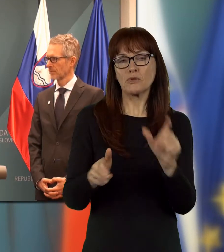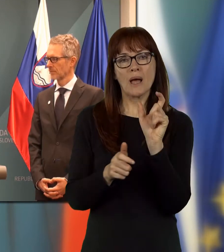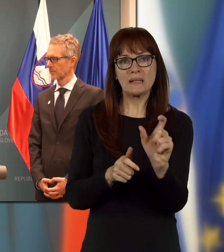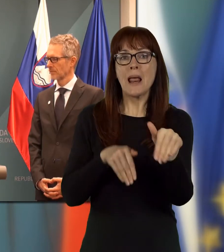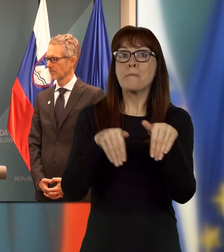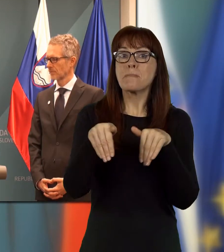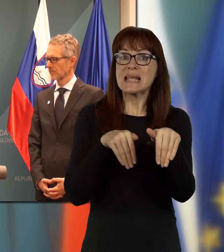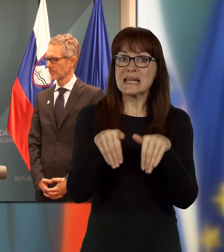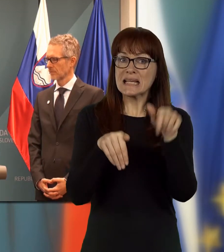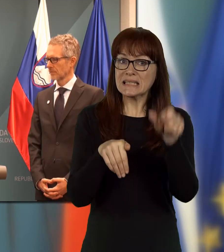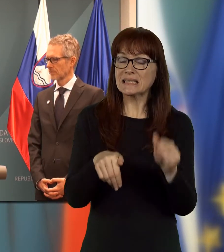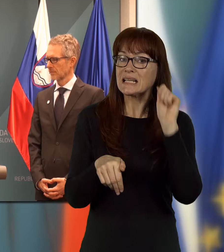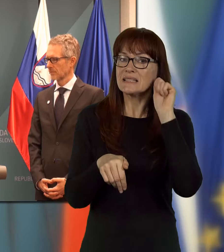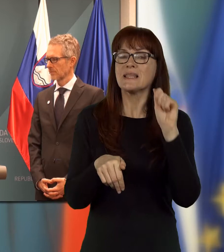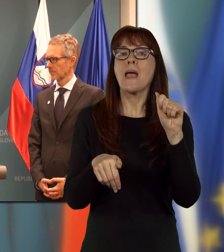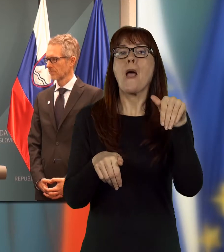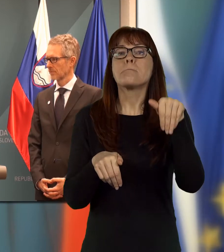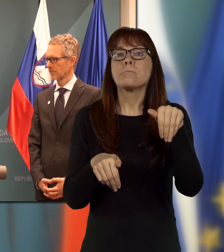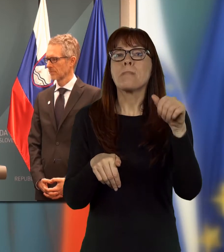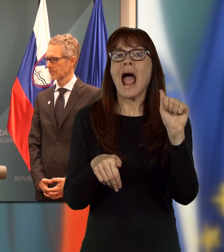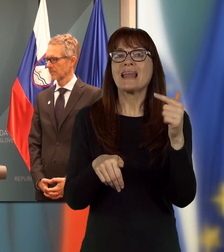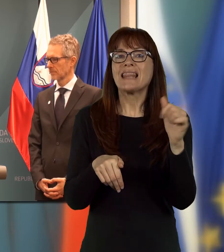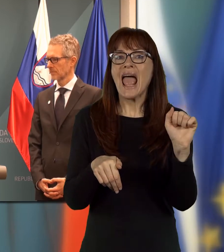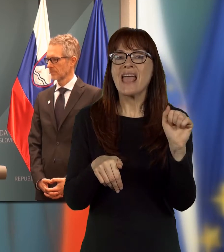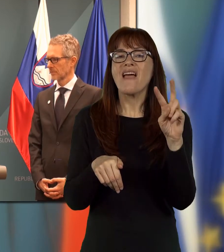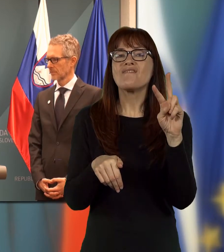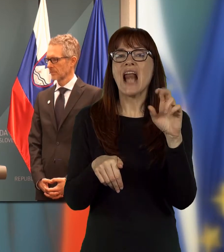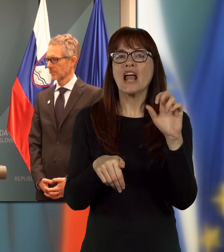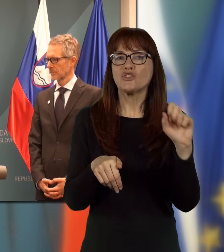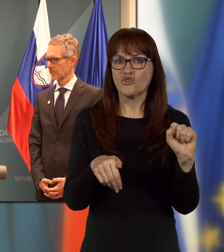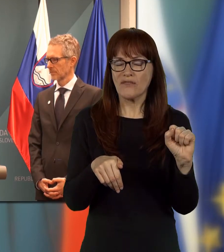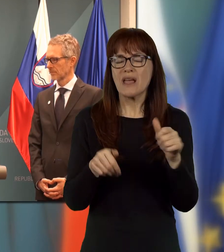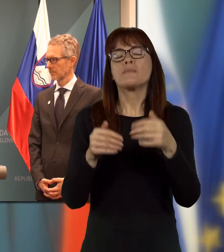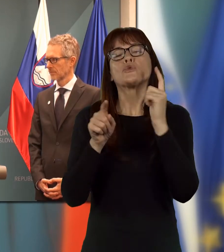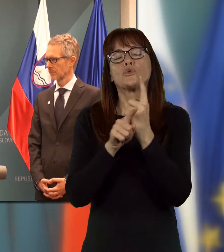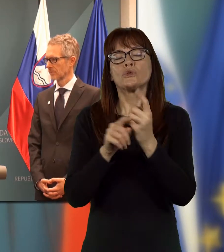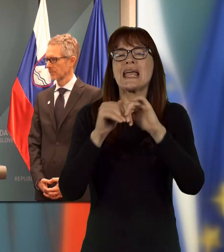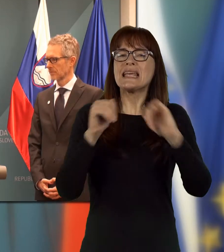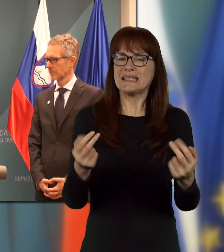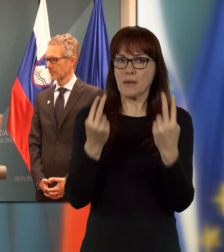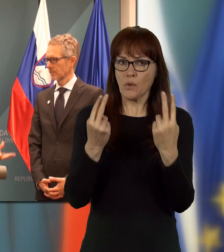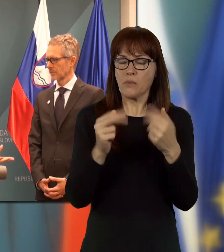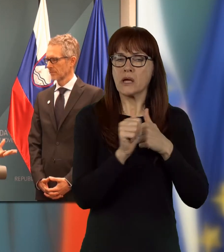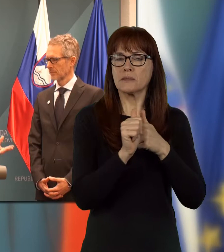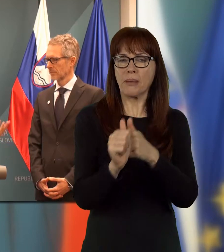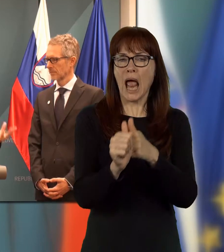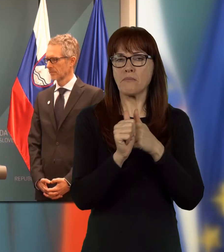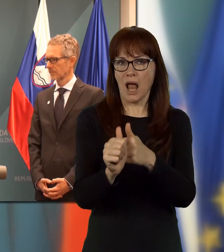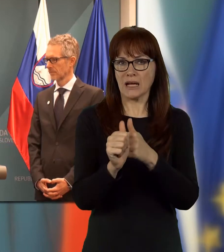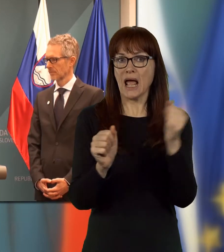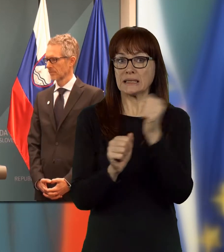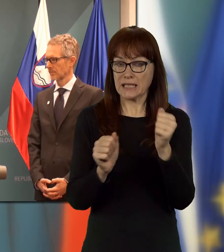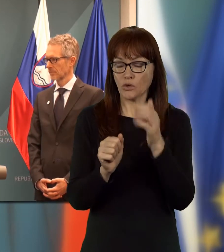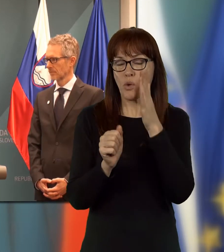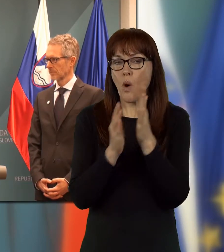prepustila besedo ministrici Mateji Vraničar Erman in pa potem seveda izjemno pomembno tudi spremljanje. Zato